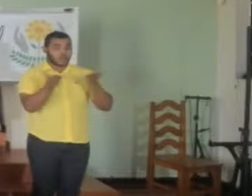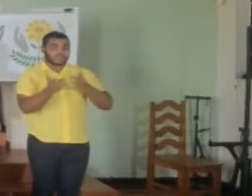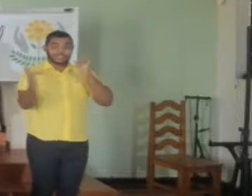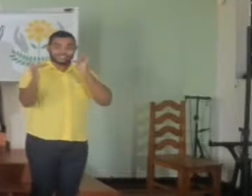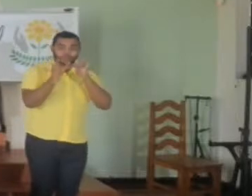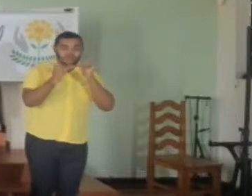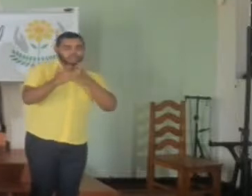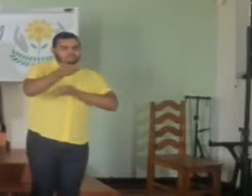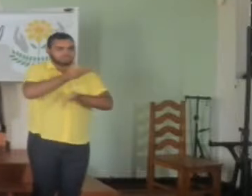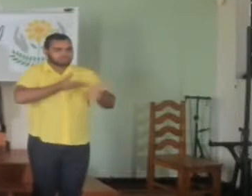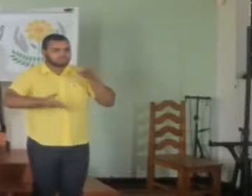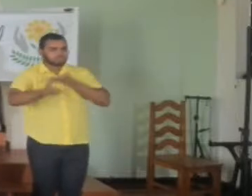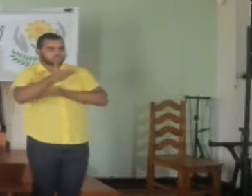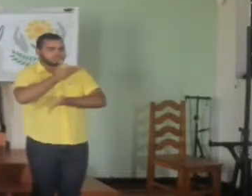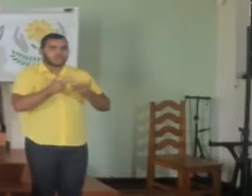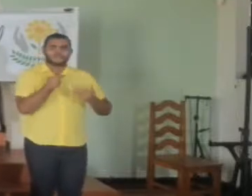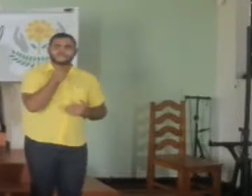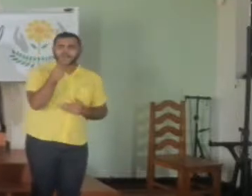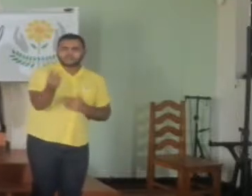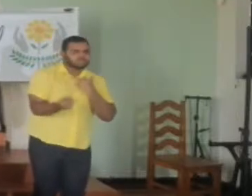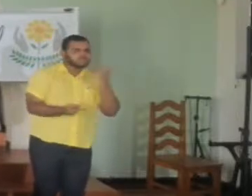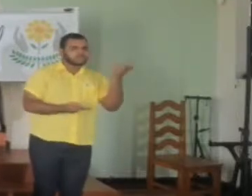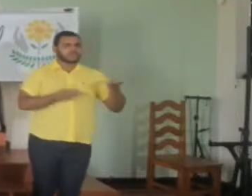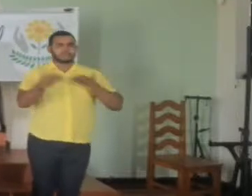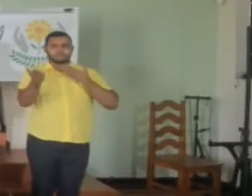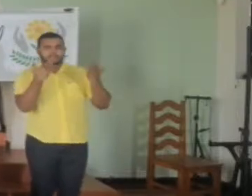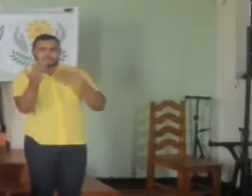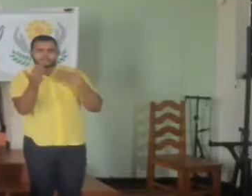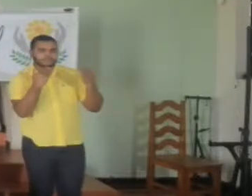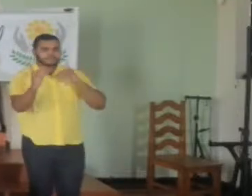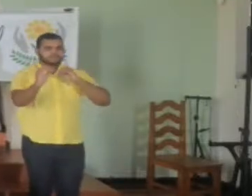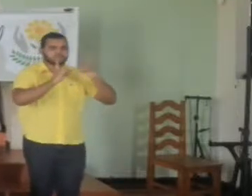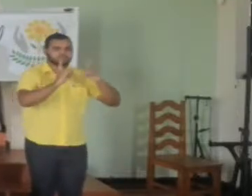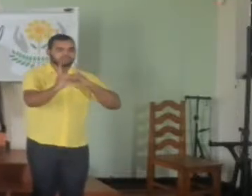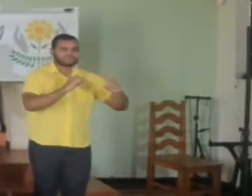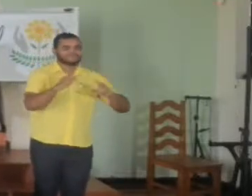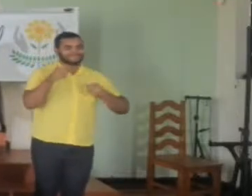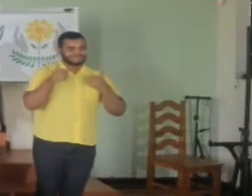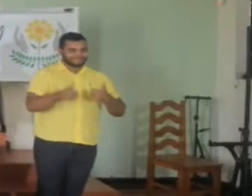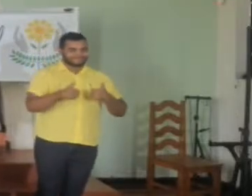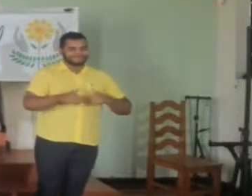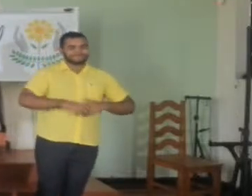o trabalho, dando voz aos nossos autodefensores.